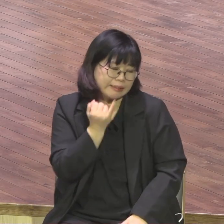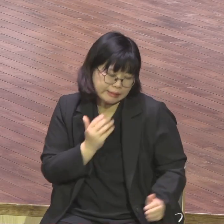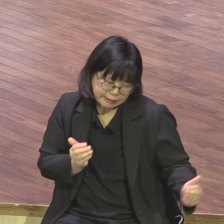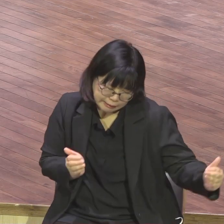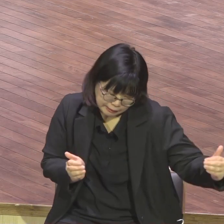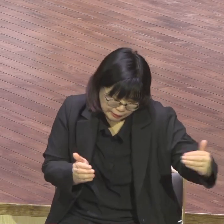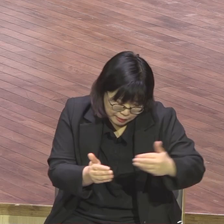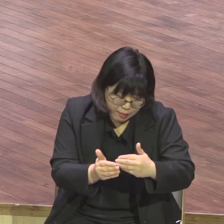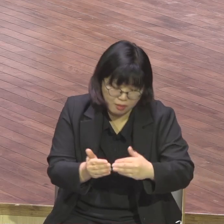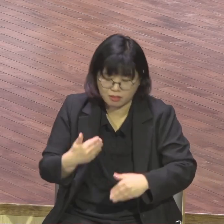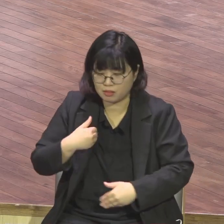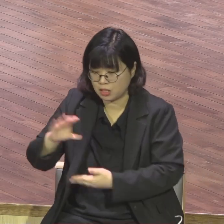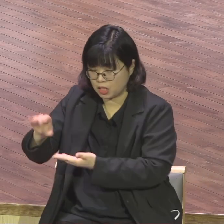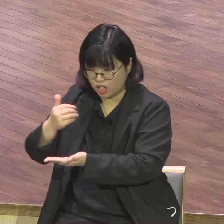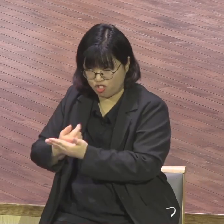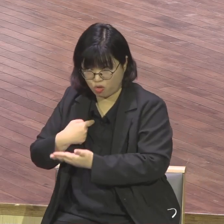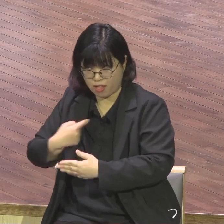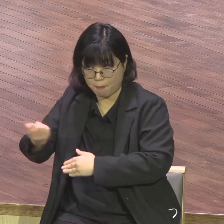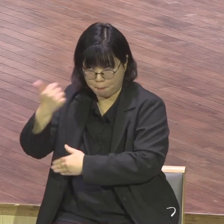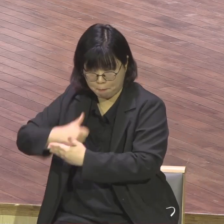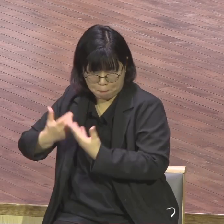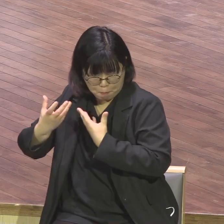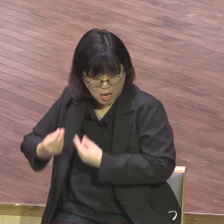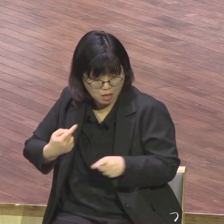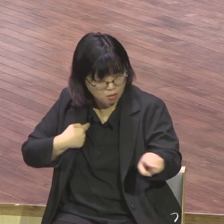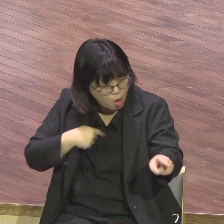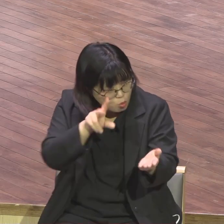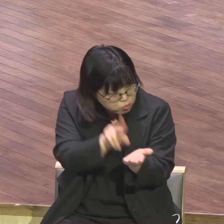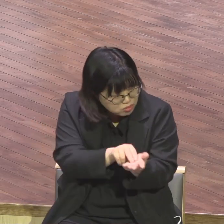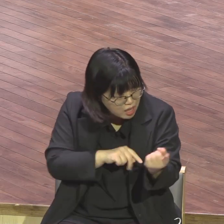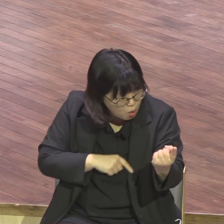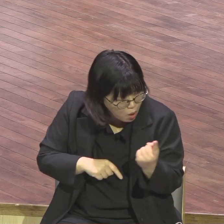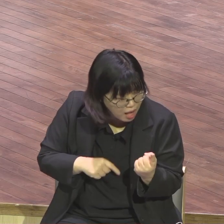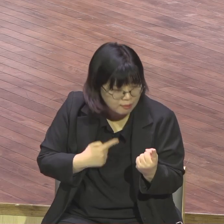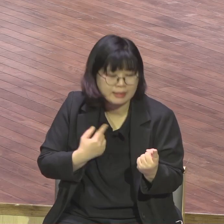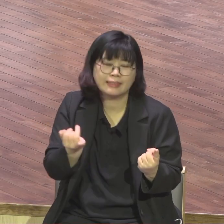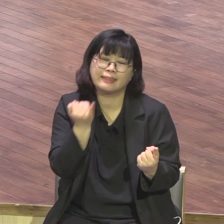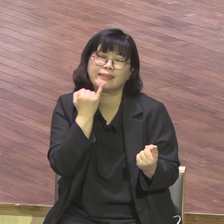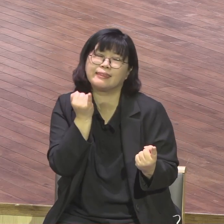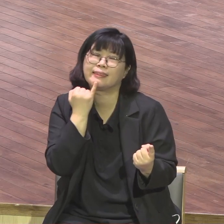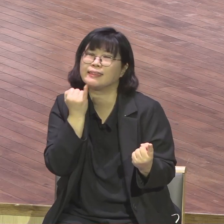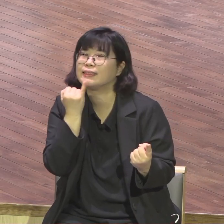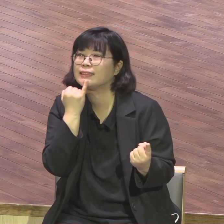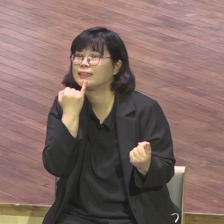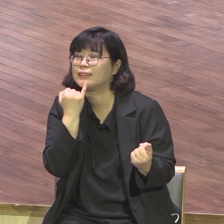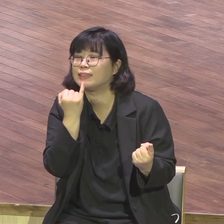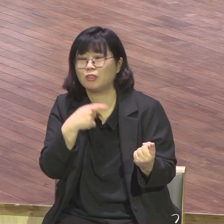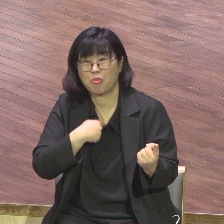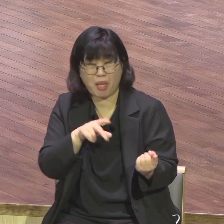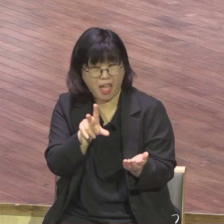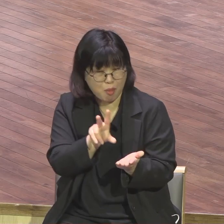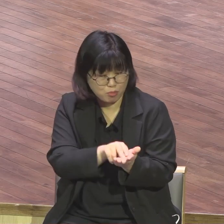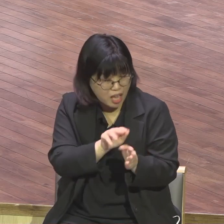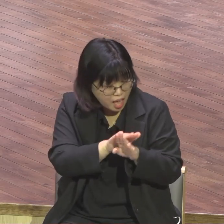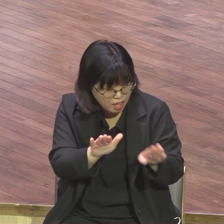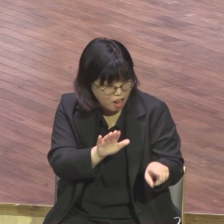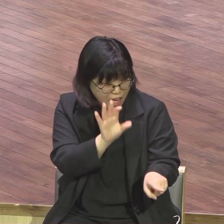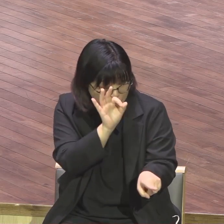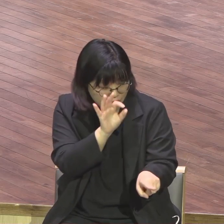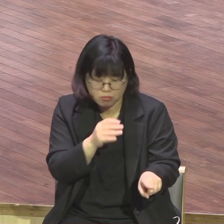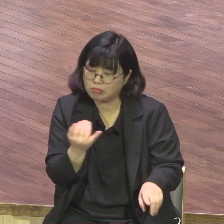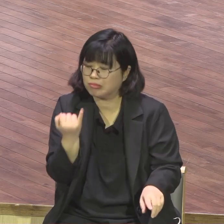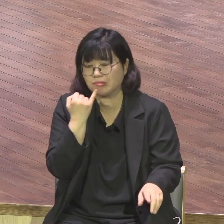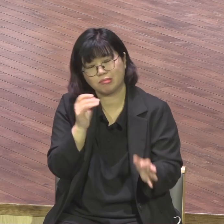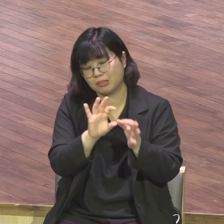때문에 나는 아무 문제 없다. 문제가 문제가 아닌 거거든요. 문제를 자꾸 문제를 보면 곤란해요. 사단에